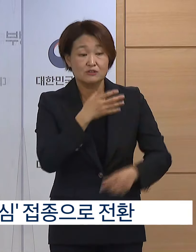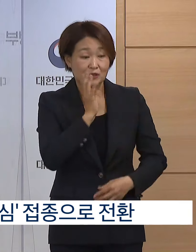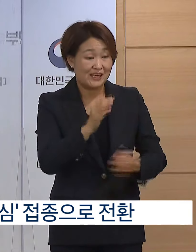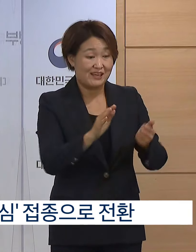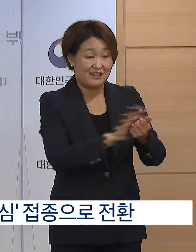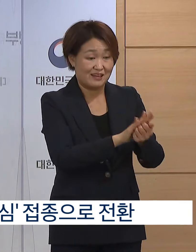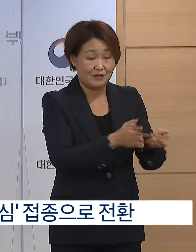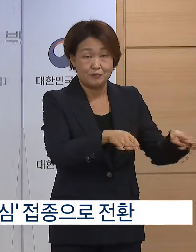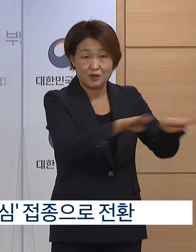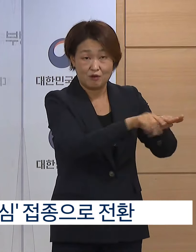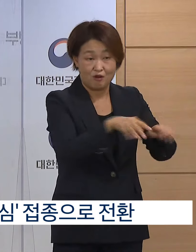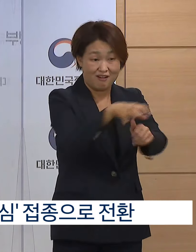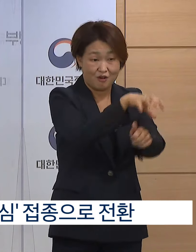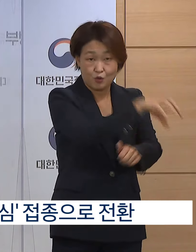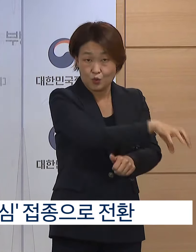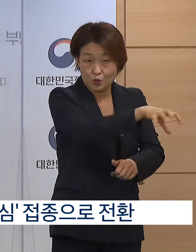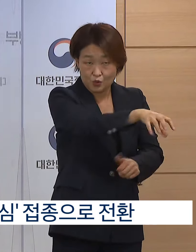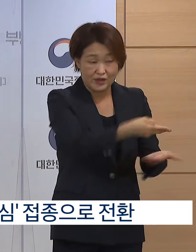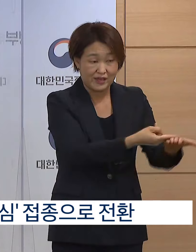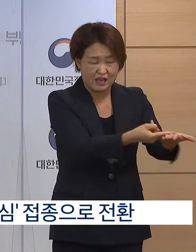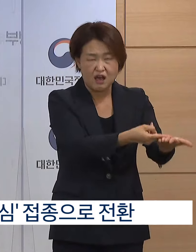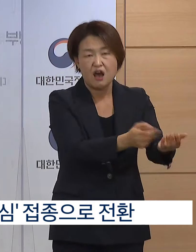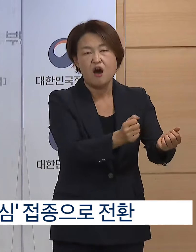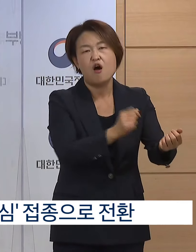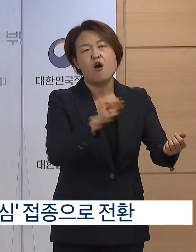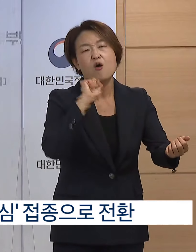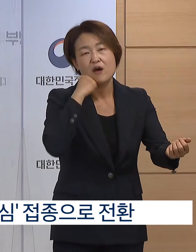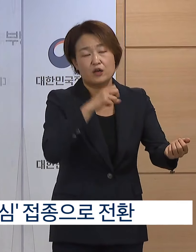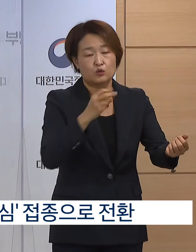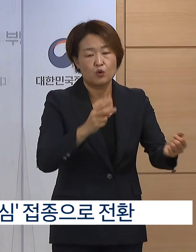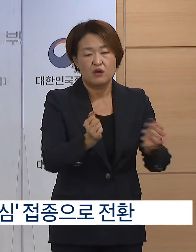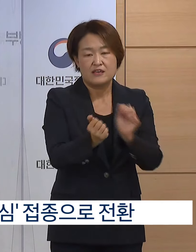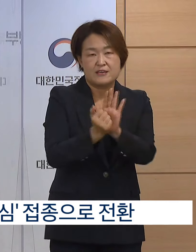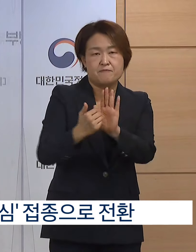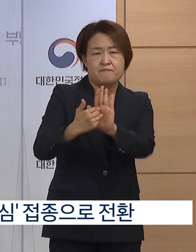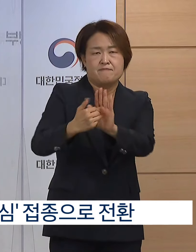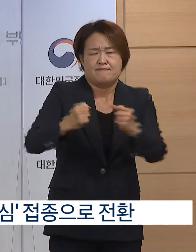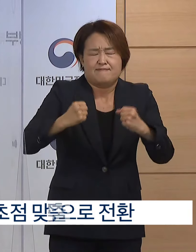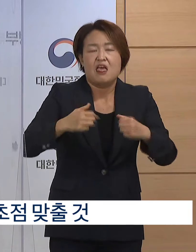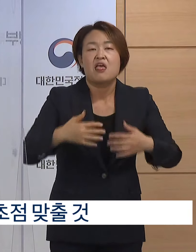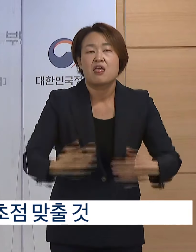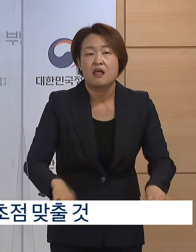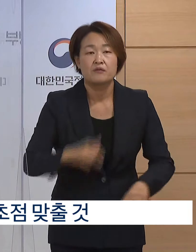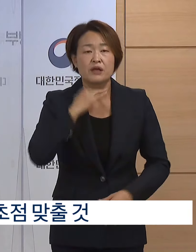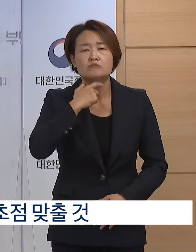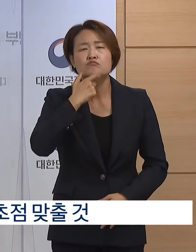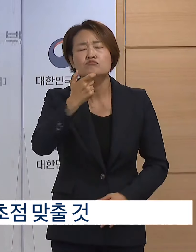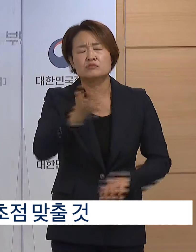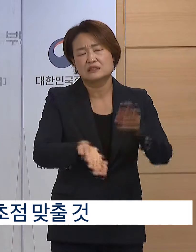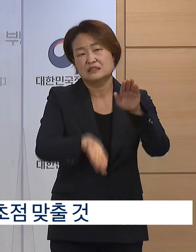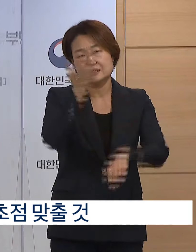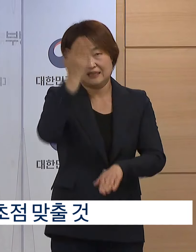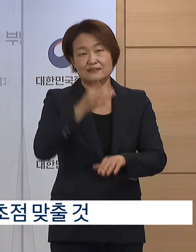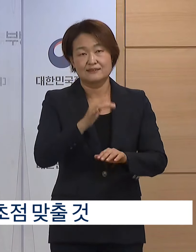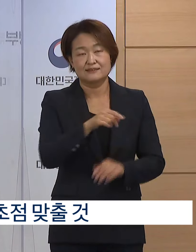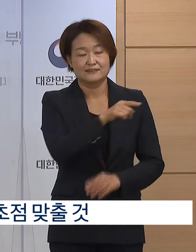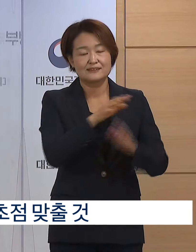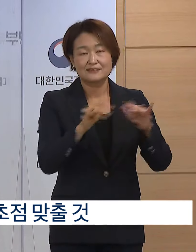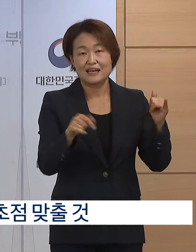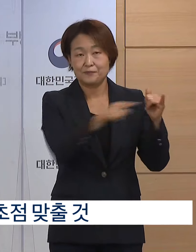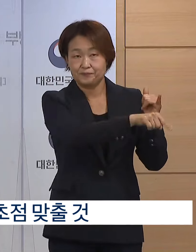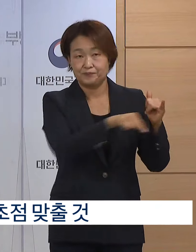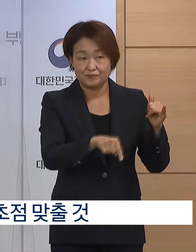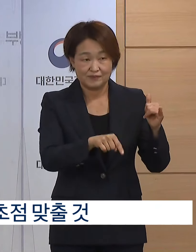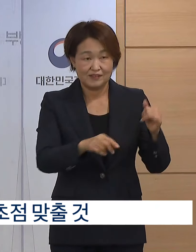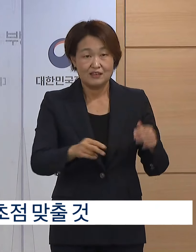등 감염 취약시설에 계신 분들, 면역 저하자, 60세 이상 고연령층입니다.